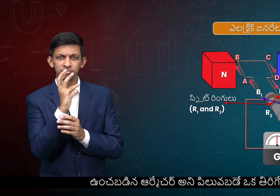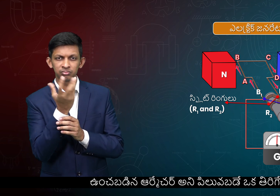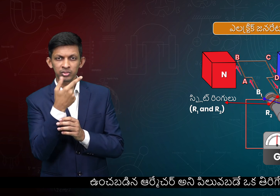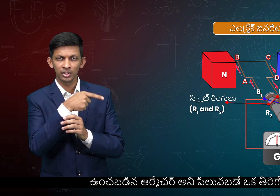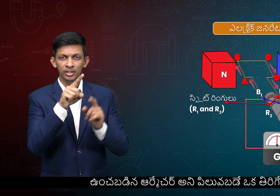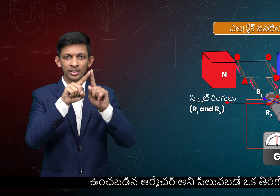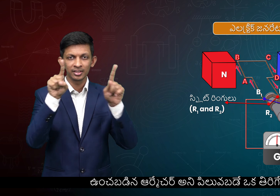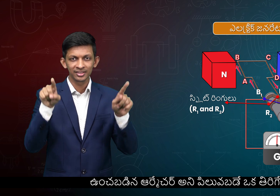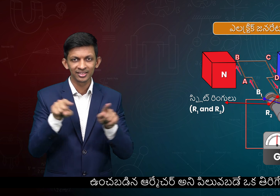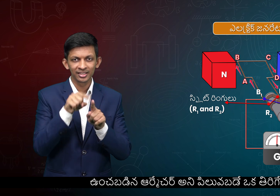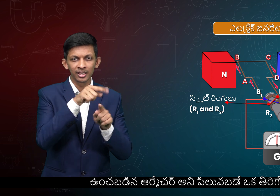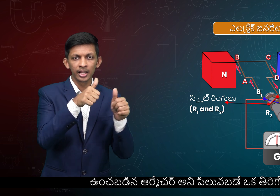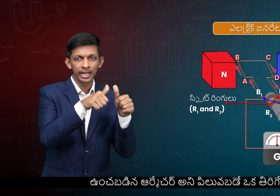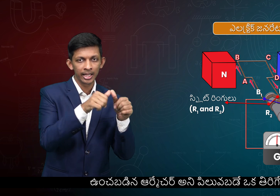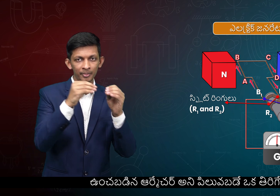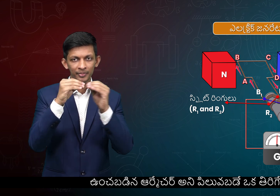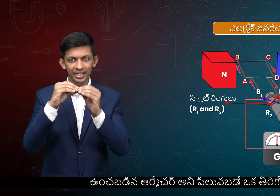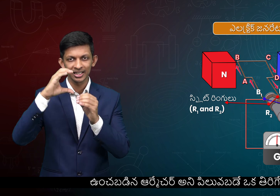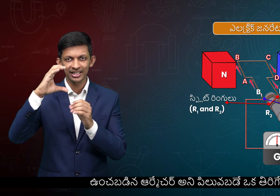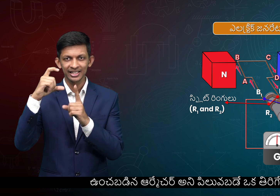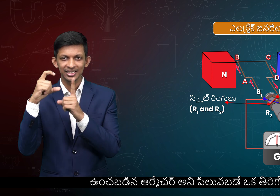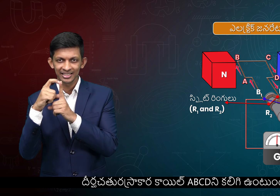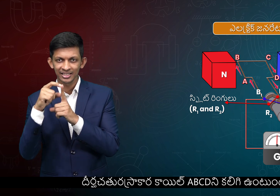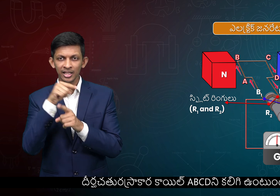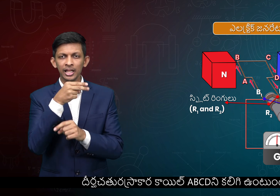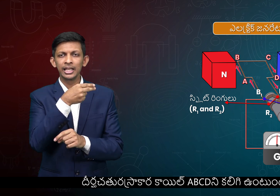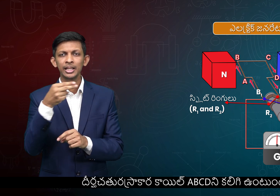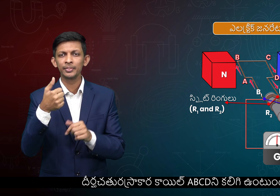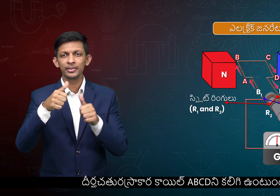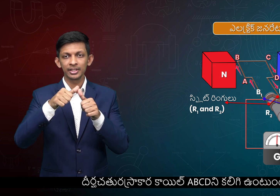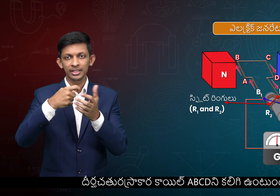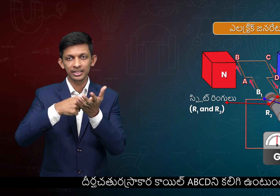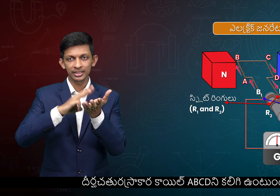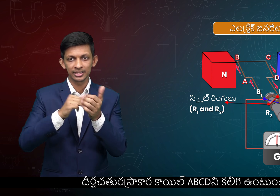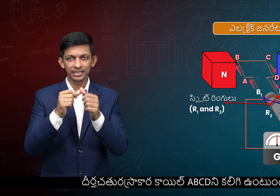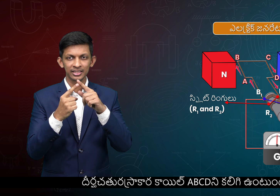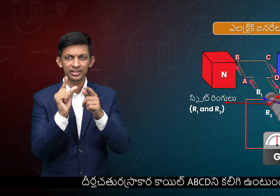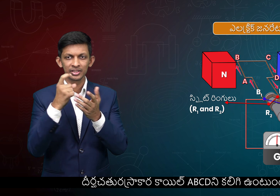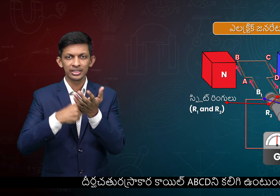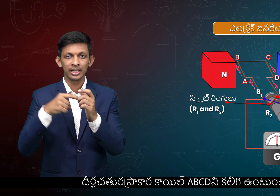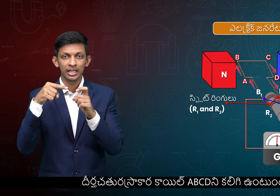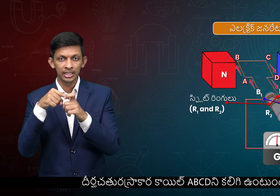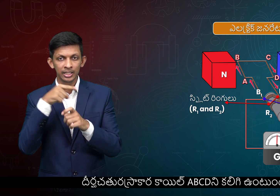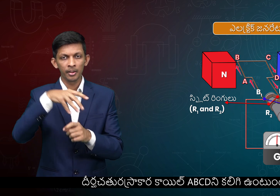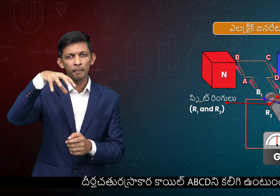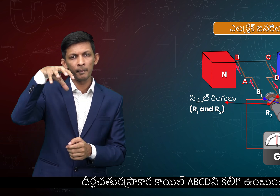ఉంచబడిన ఆర్మేచర్ అని పిలువబడే ఒక తిరిగే దీర్ఘచతురస్రాకార కాయిల్ ఏబిసిడిని కలిగి